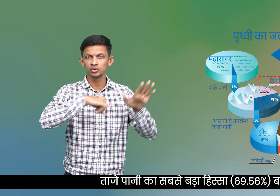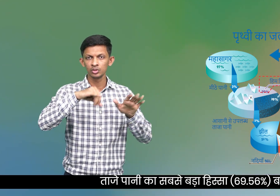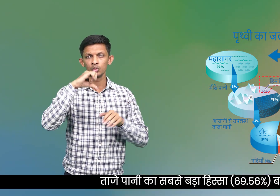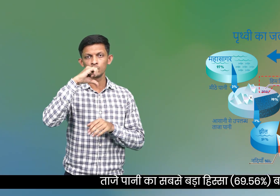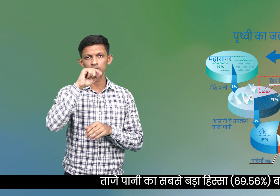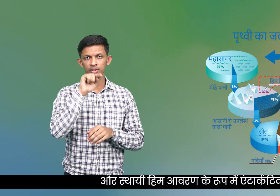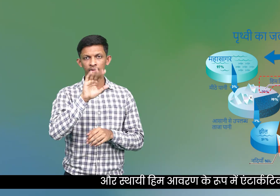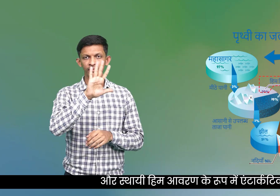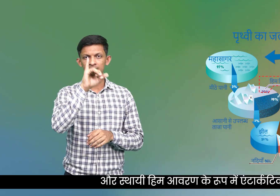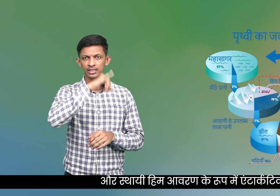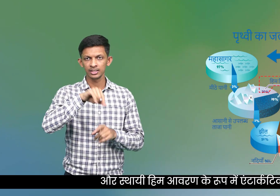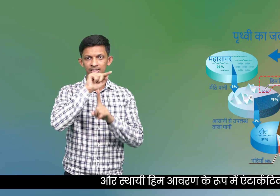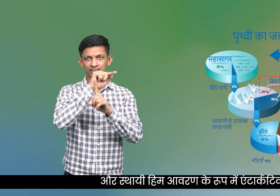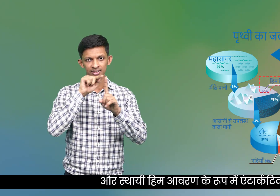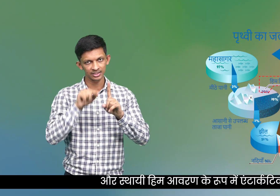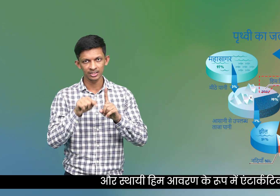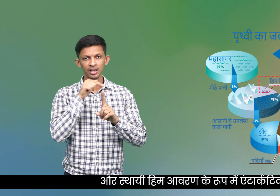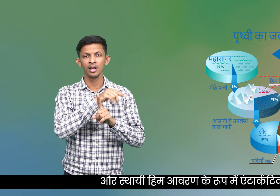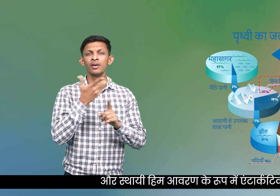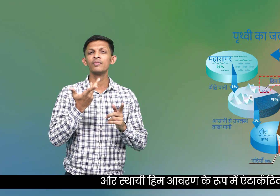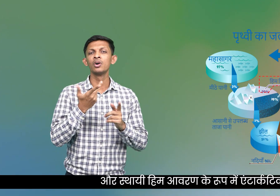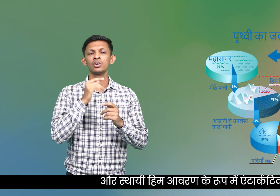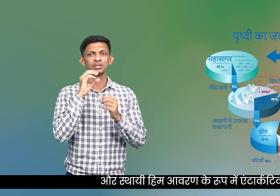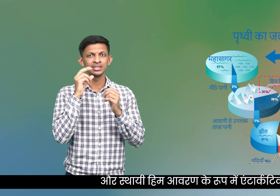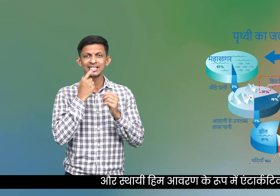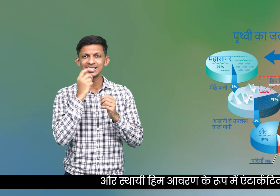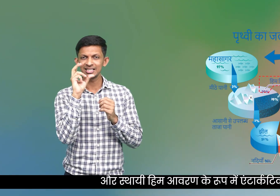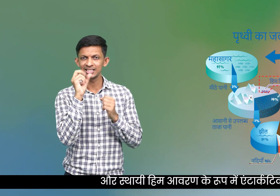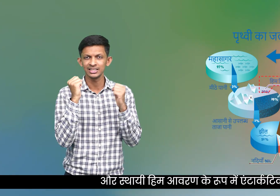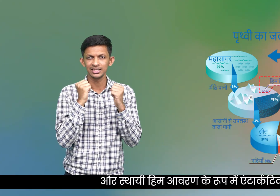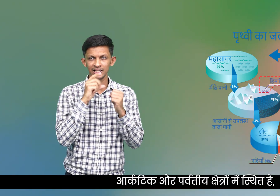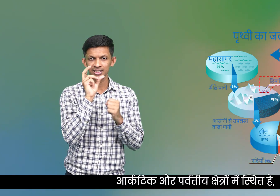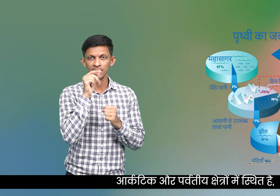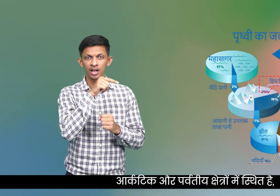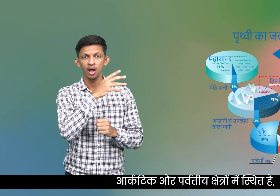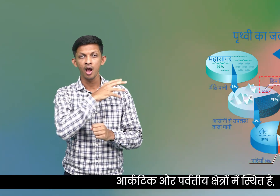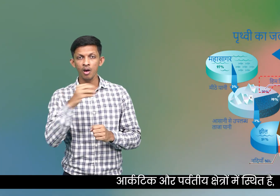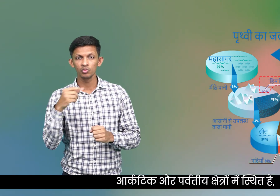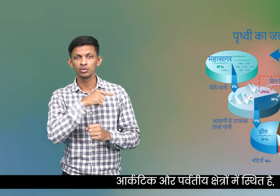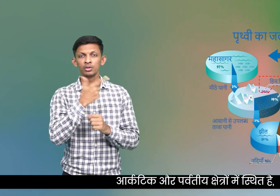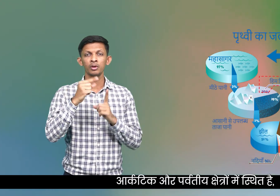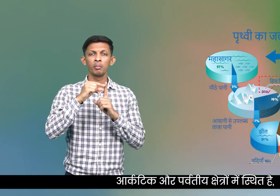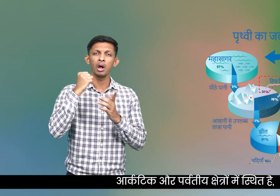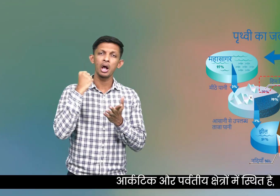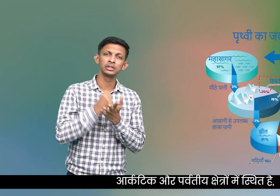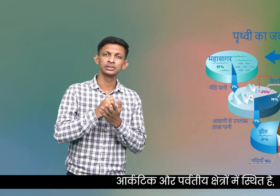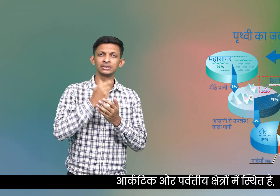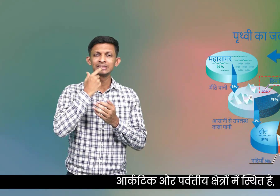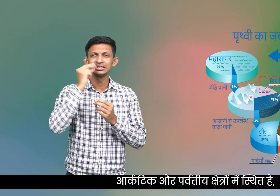69.56% बर्फ और स्थायी हिम आवरण के रूप में एंटार्क्टिका, आर्कटिक और पर्वतीय क्षेत्रों में